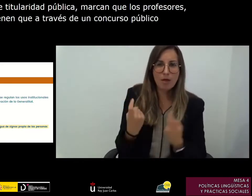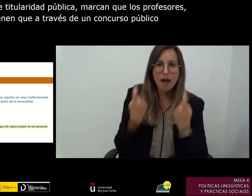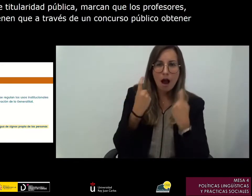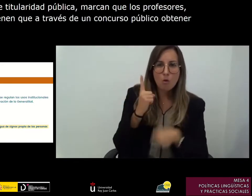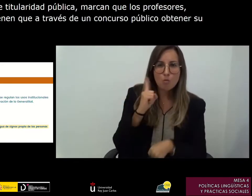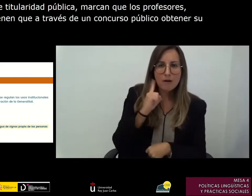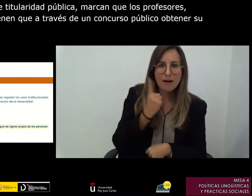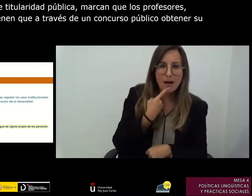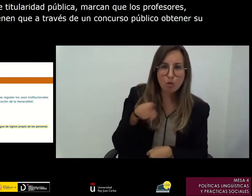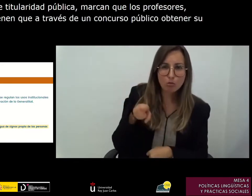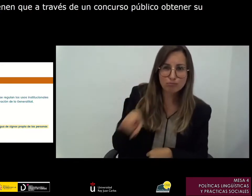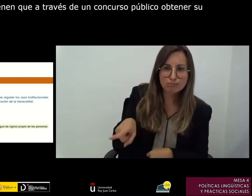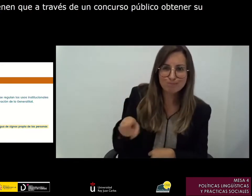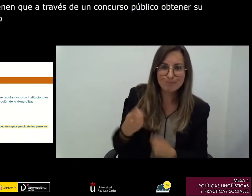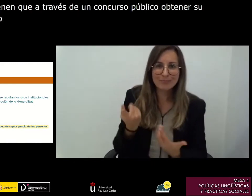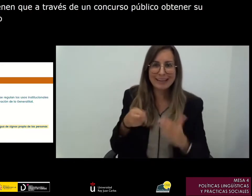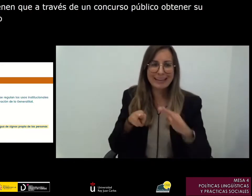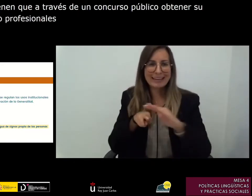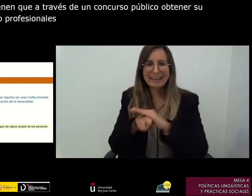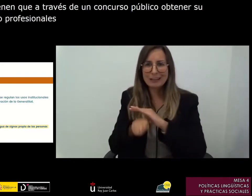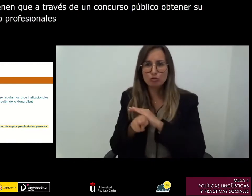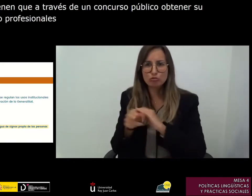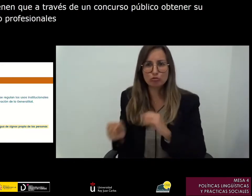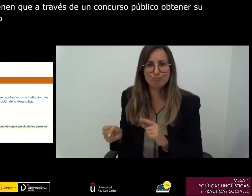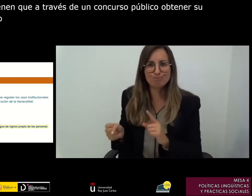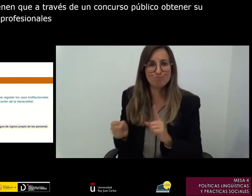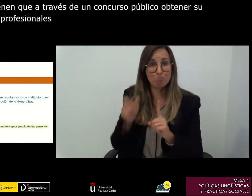docentes, pero hacía falta